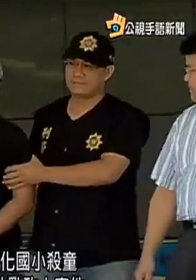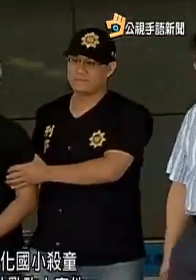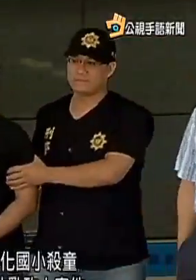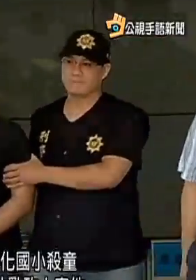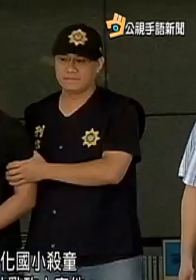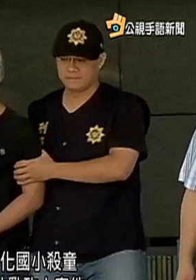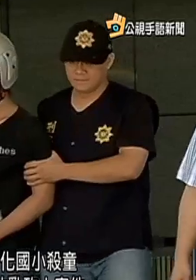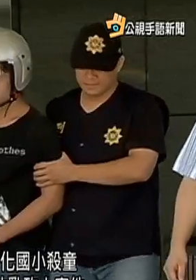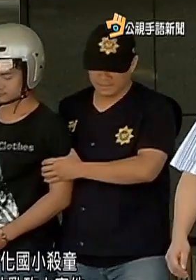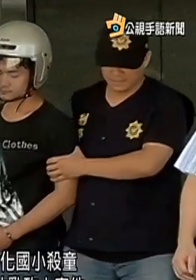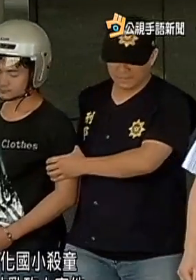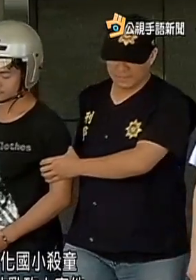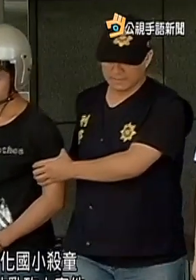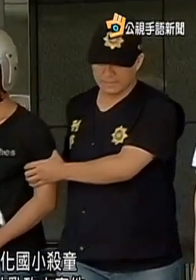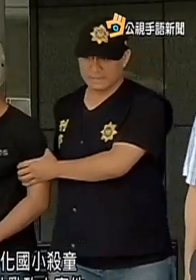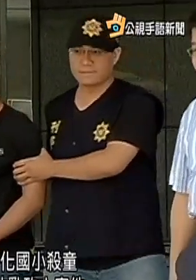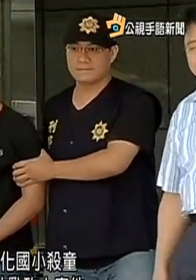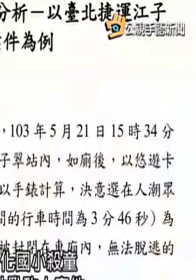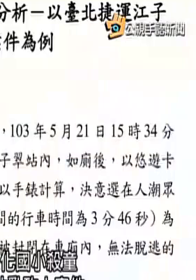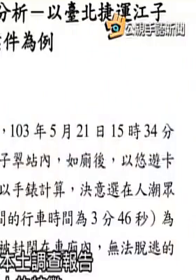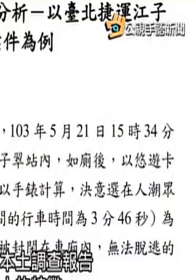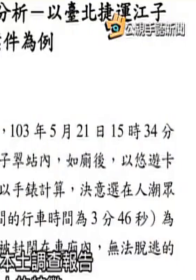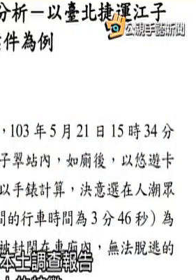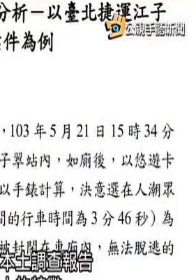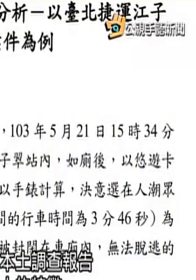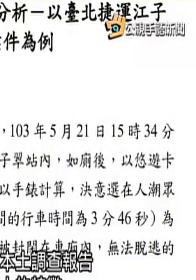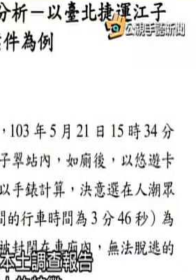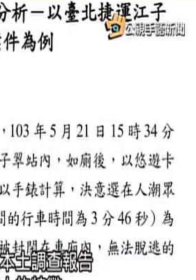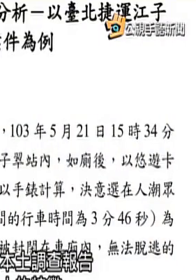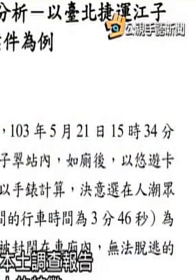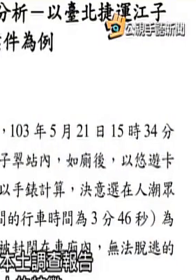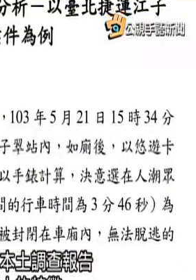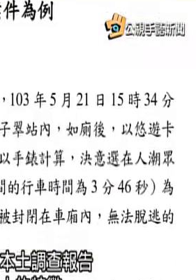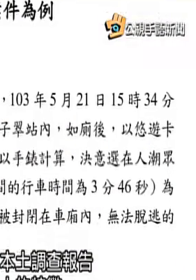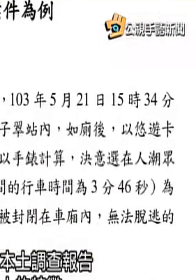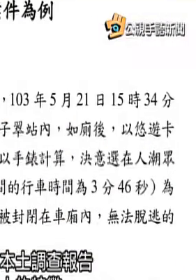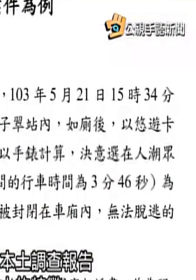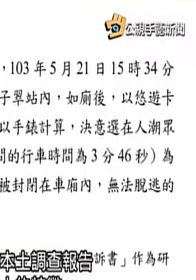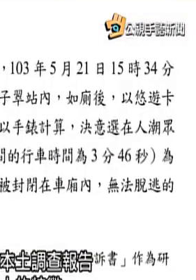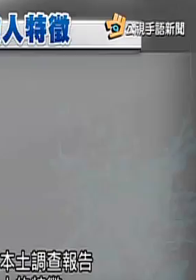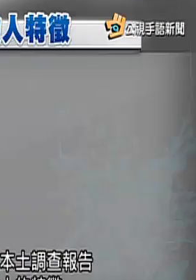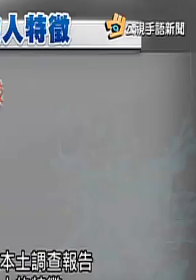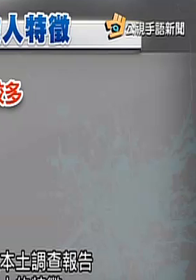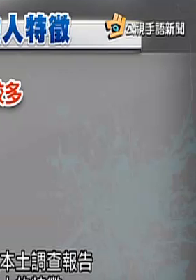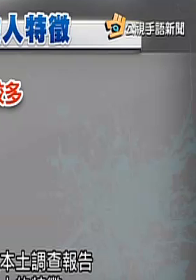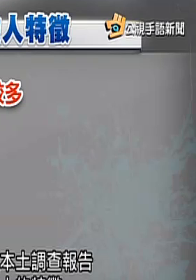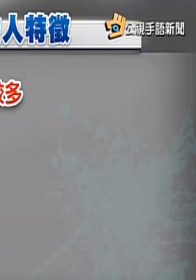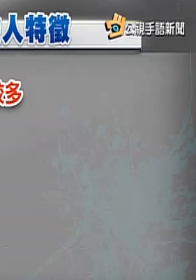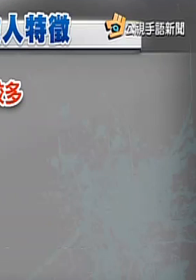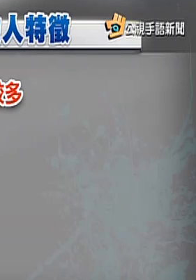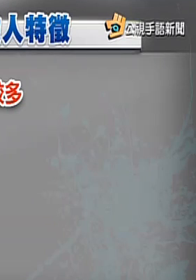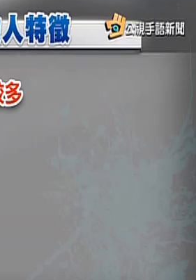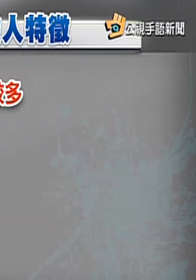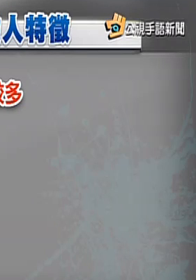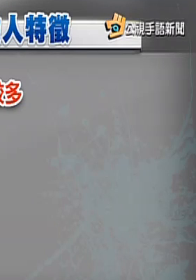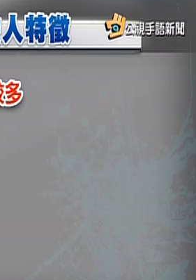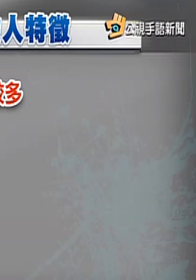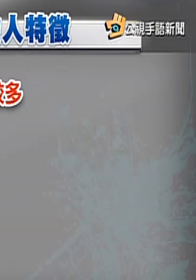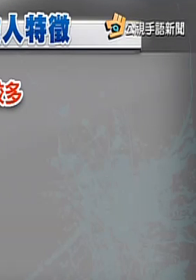捷运中山站乱砍人的案件，法务部也有做过本土的调查报告，发现随机杀人的特征多半是年轻者，而且有